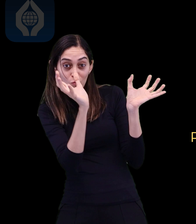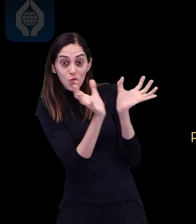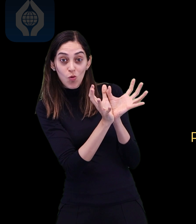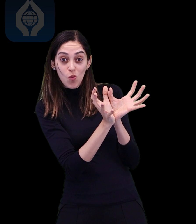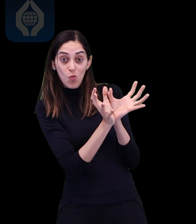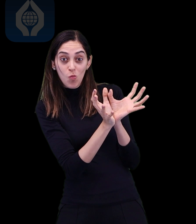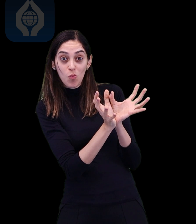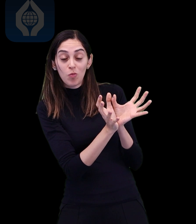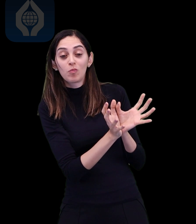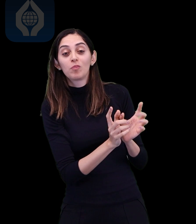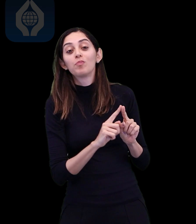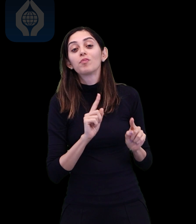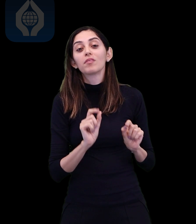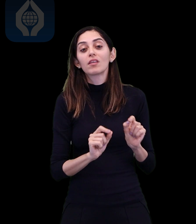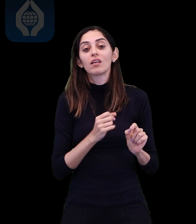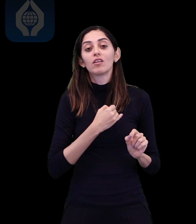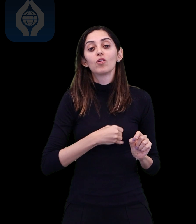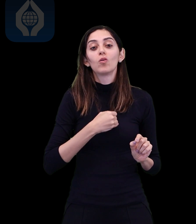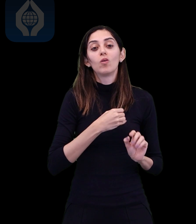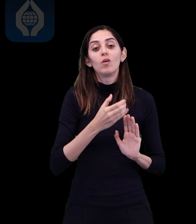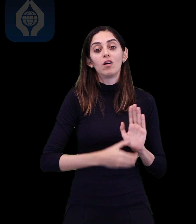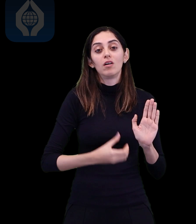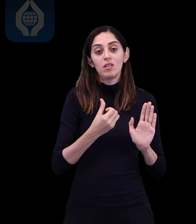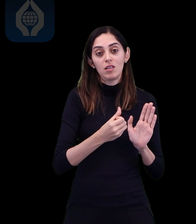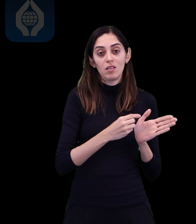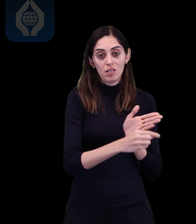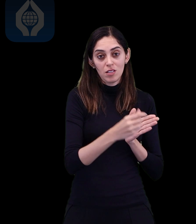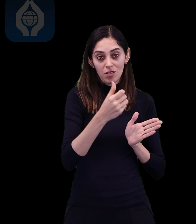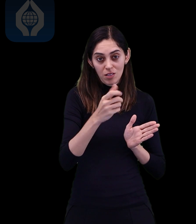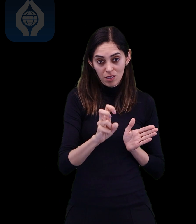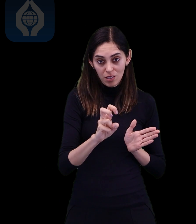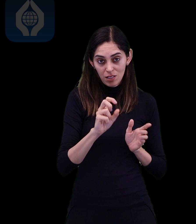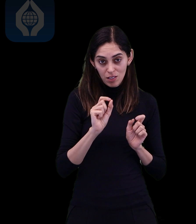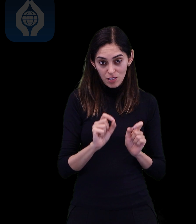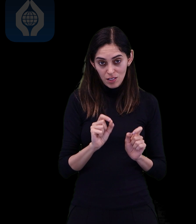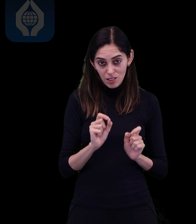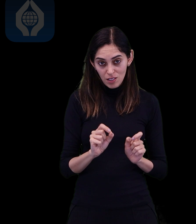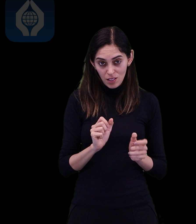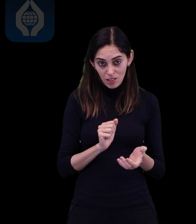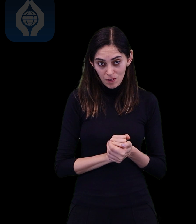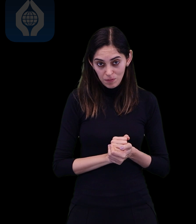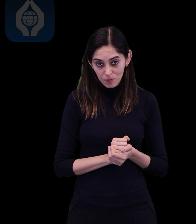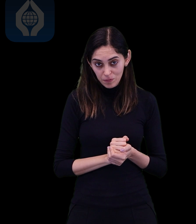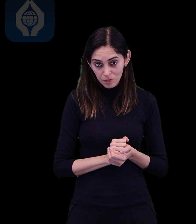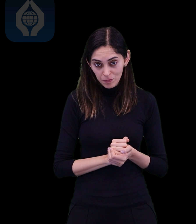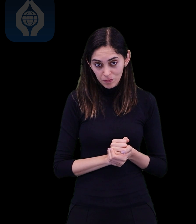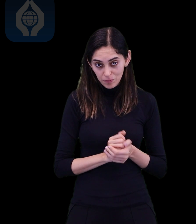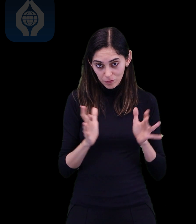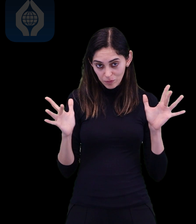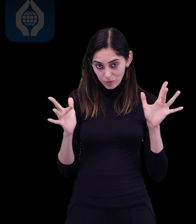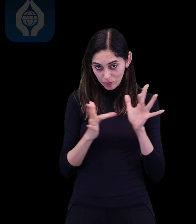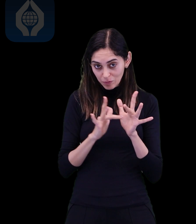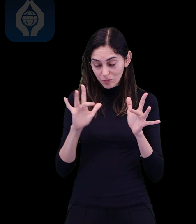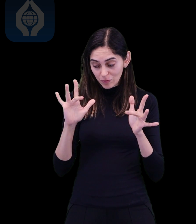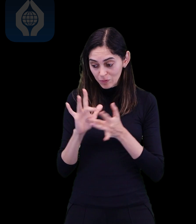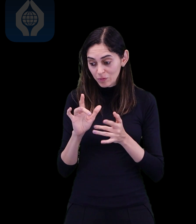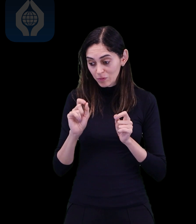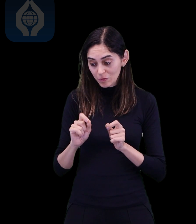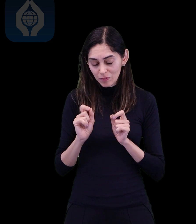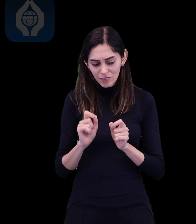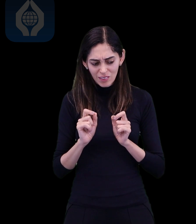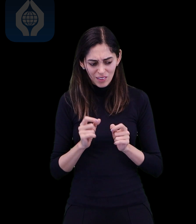romanos. Mas está escrito em João 6,15, Jesus, percebendo que pretendem levá-lo à força